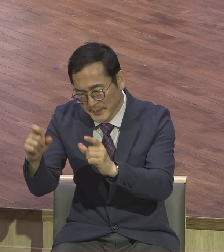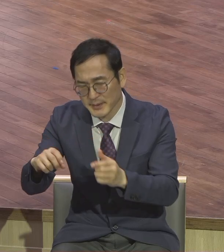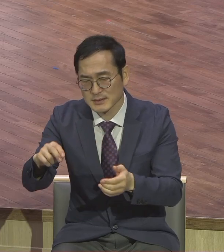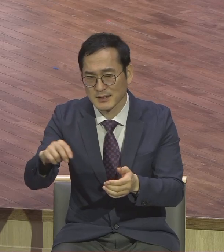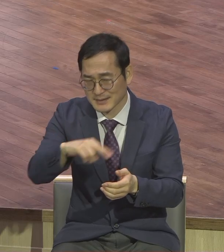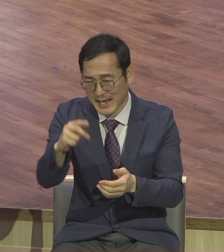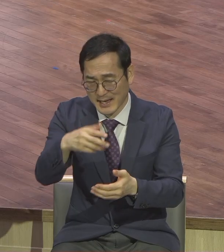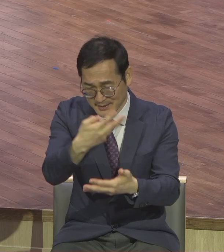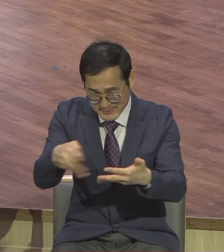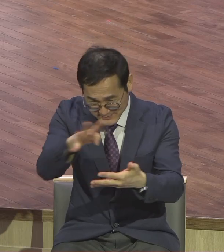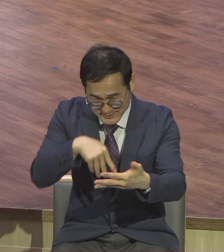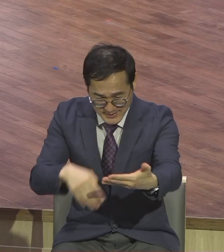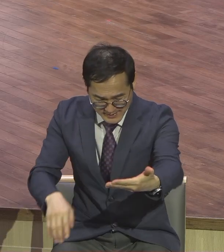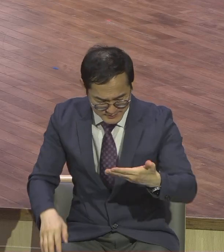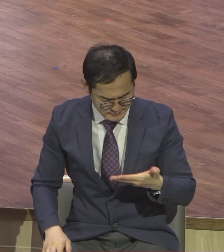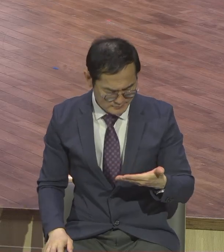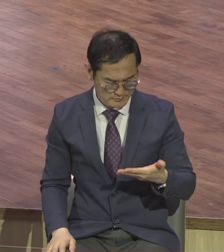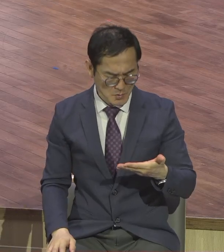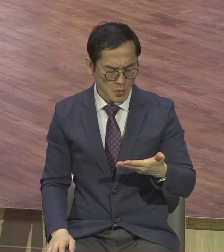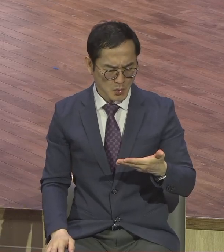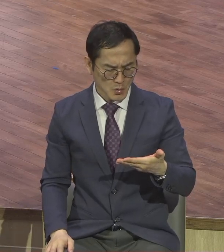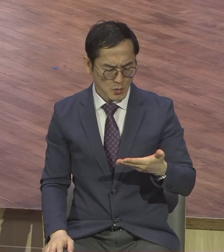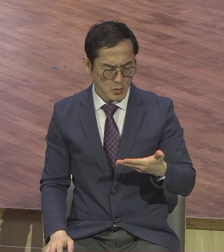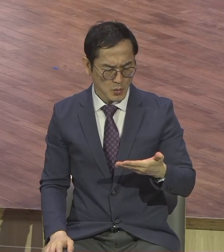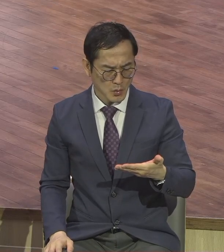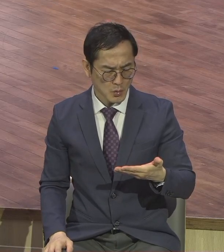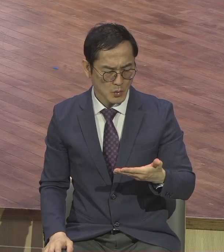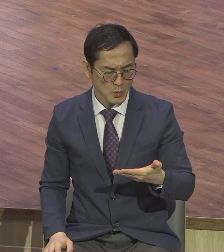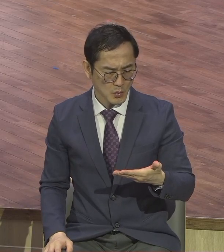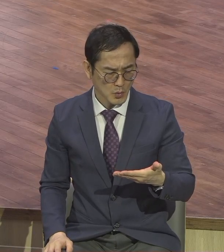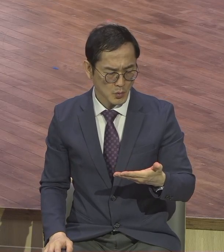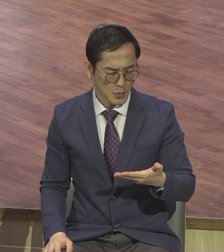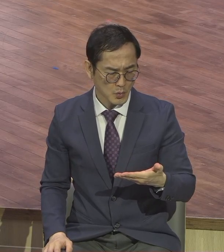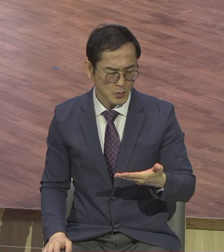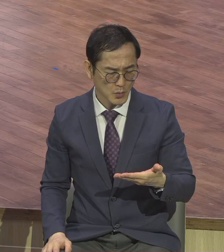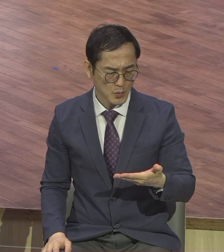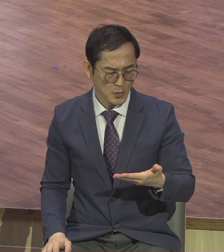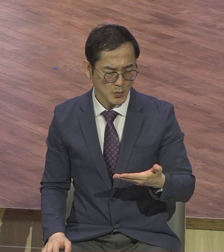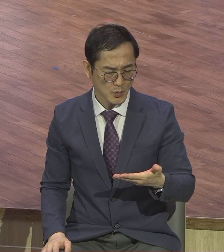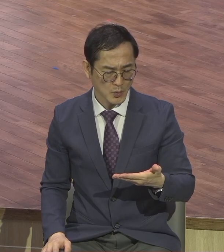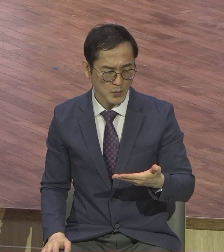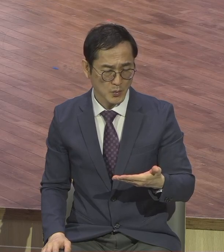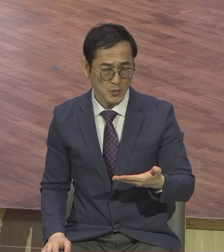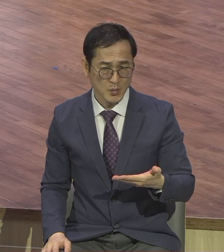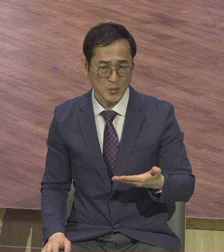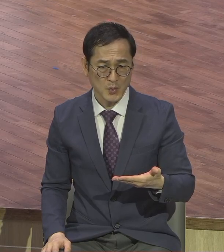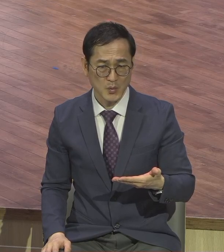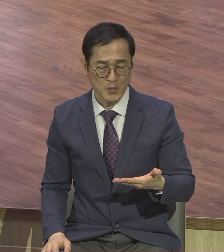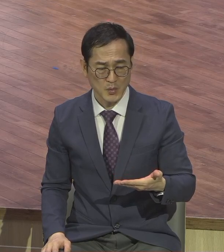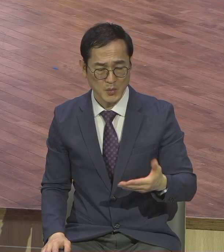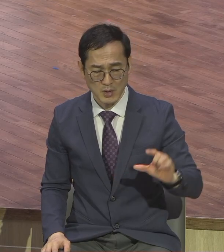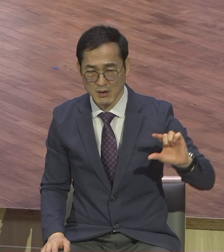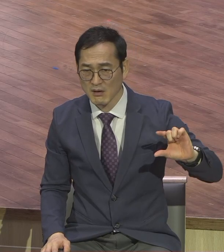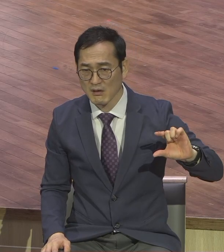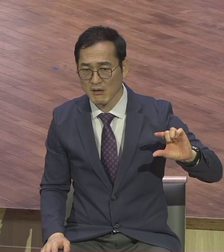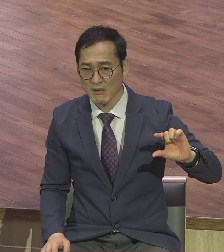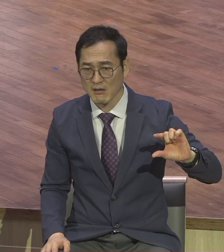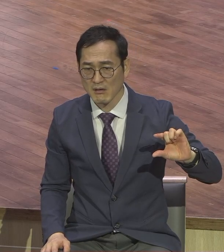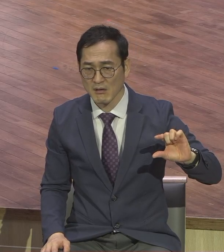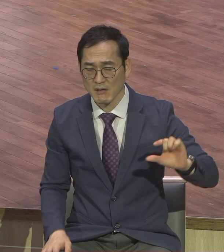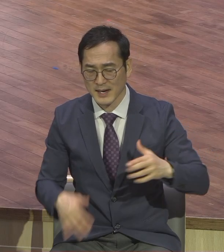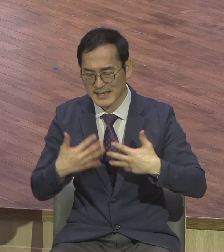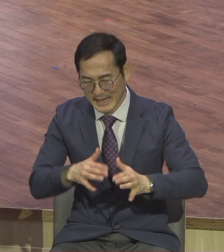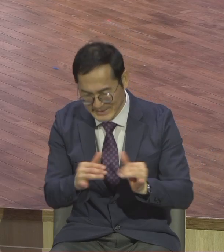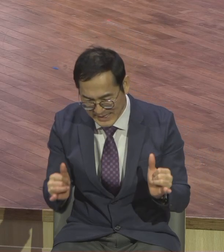되니까 그렇게 해서 쫙 올라오는데 보고서 올라와요. 연약한 자,